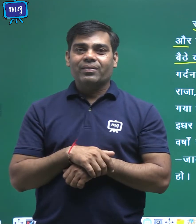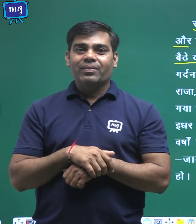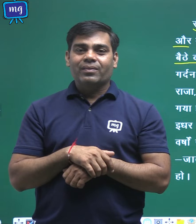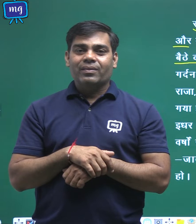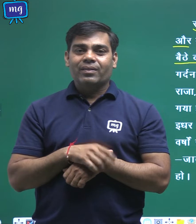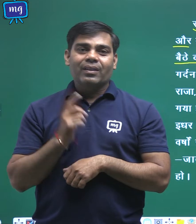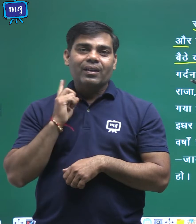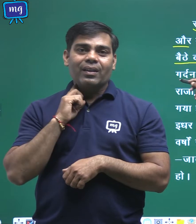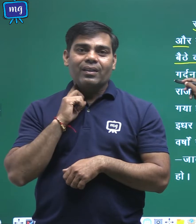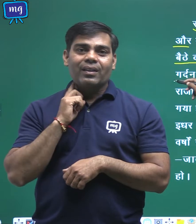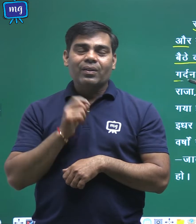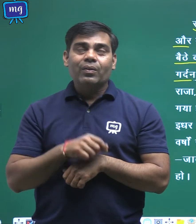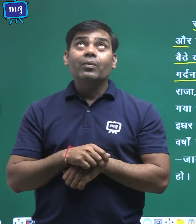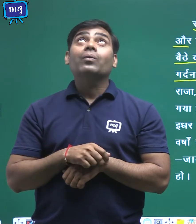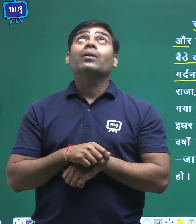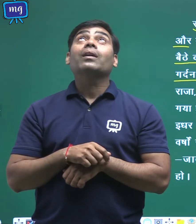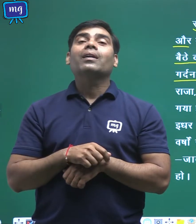गर्दन उठाकर